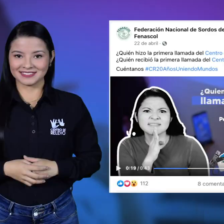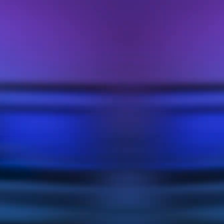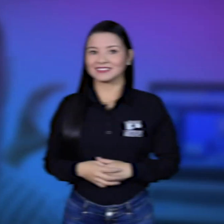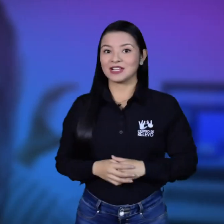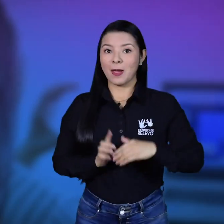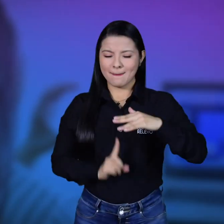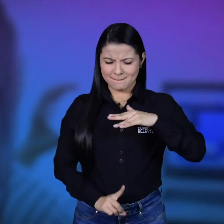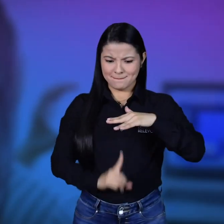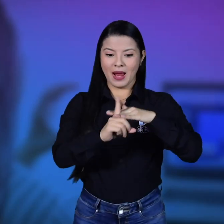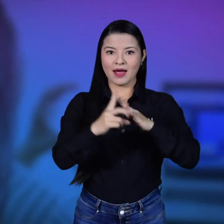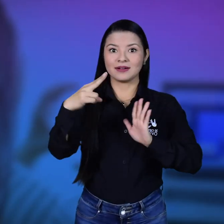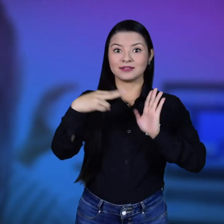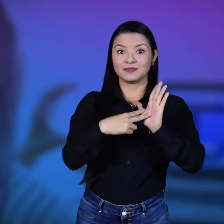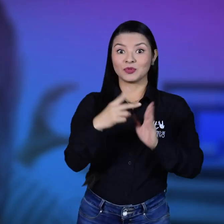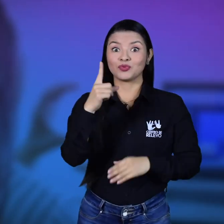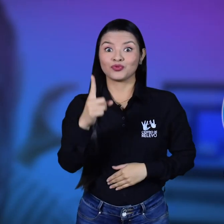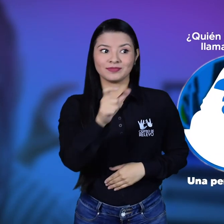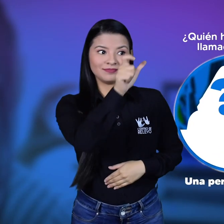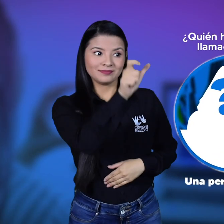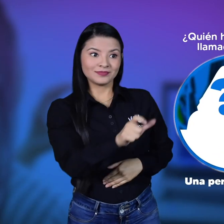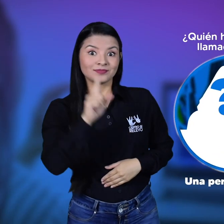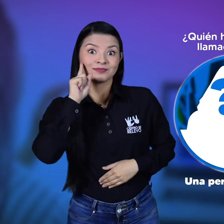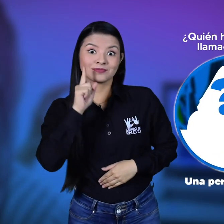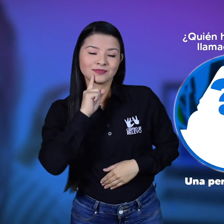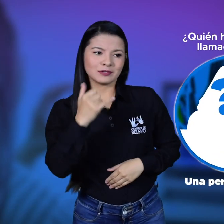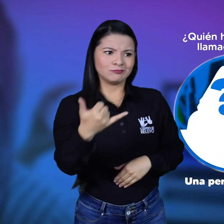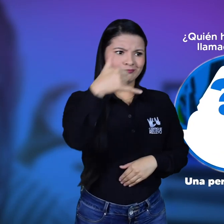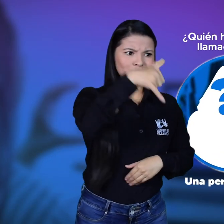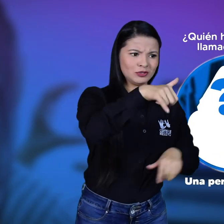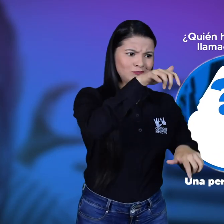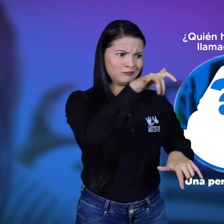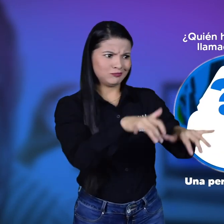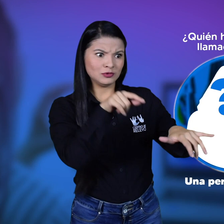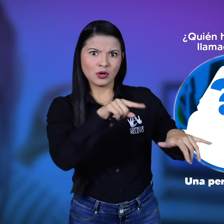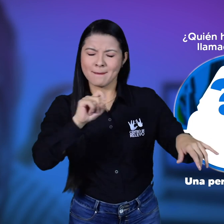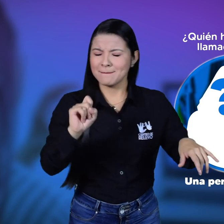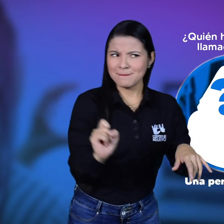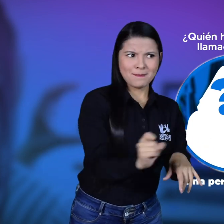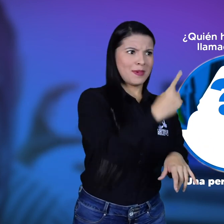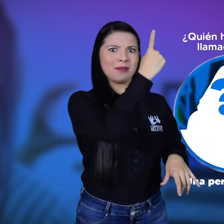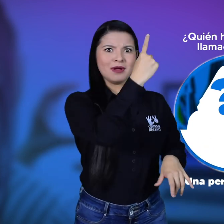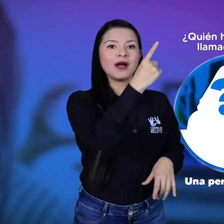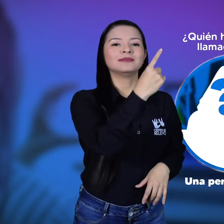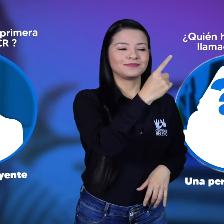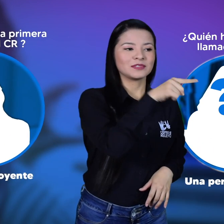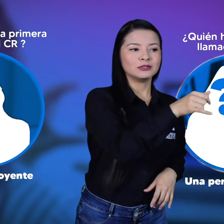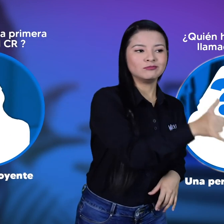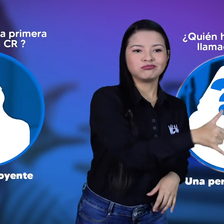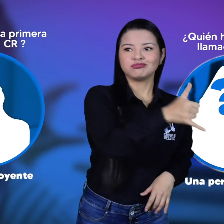En el cual preguntamos si sabían en el año 2001 quién había sido la primera persona sorda en usar el centro de relevo y